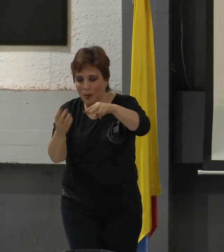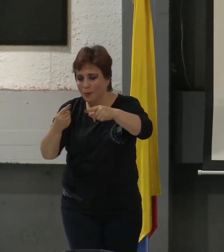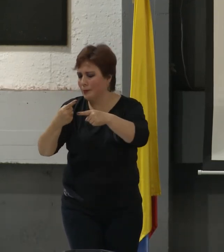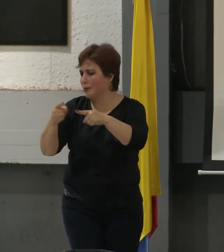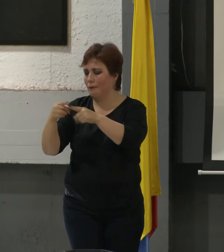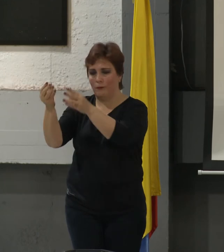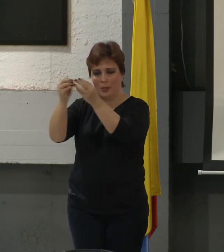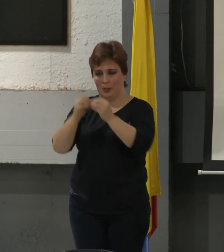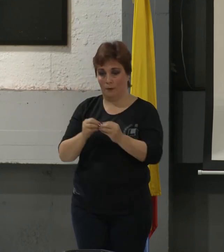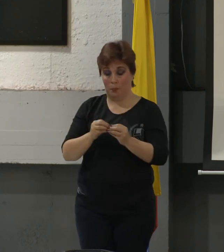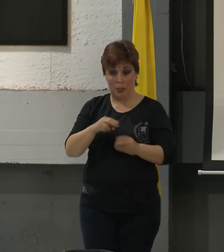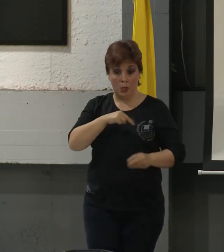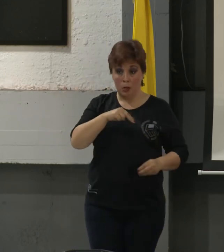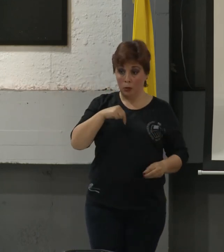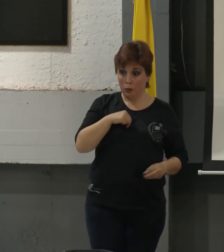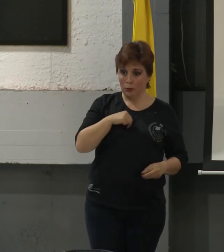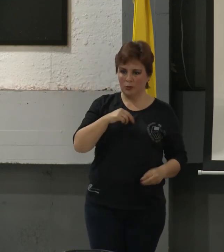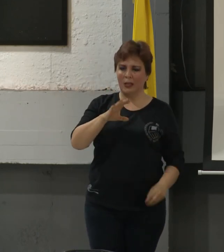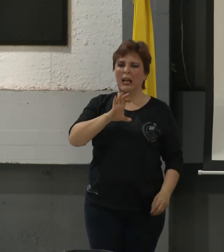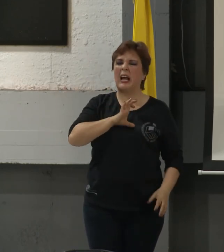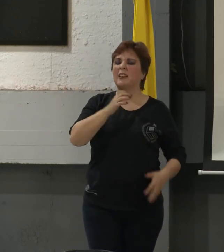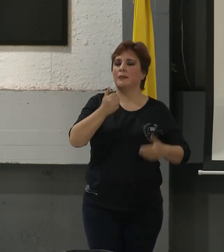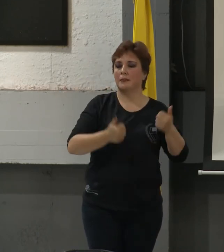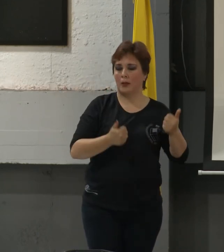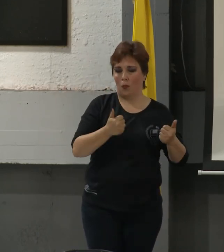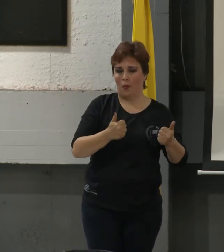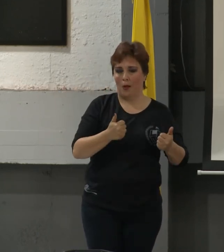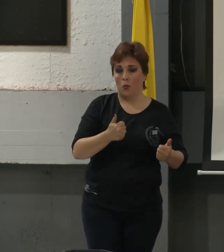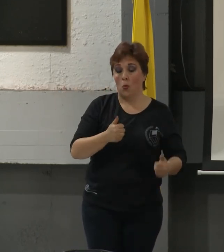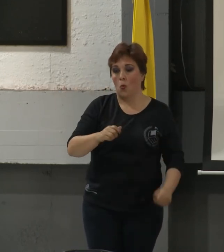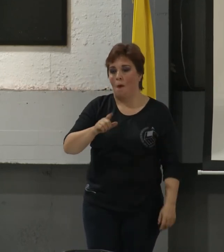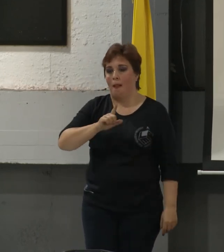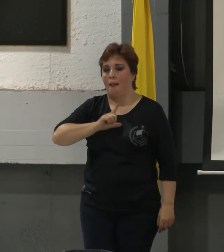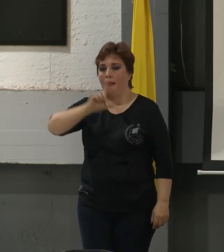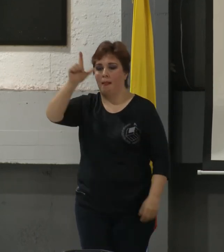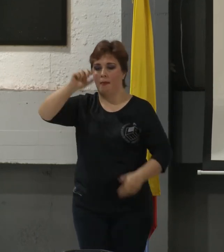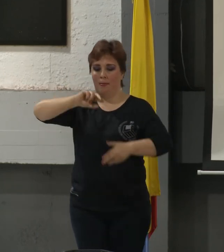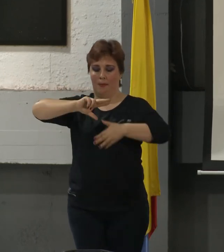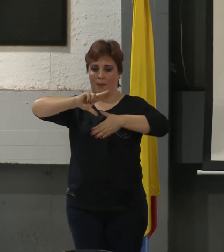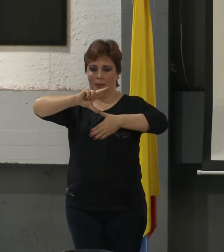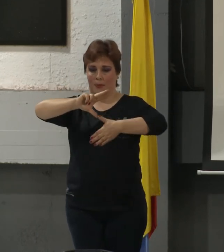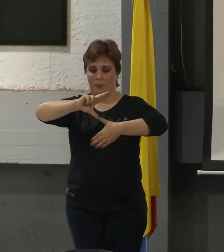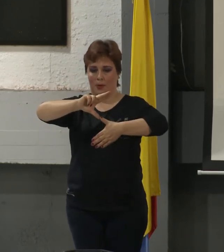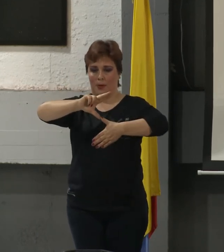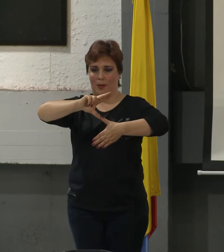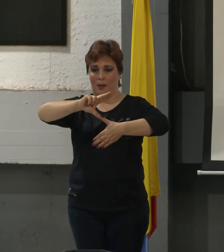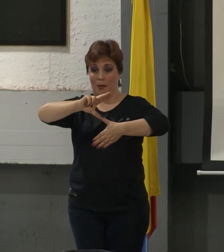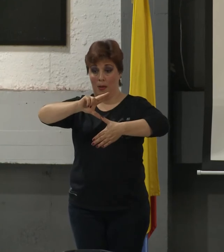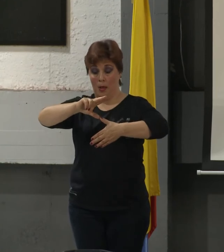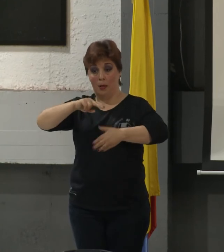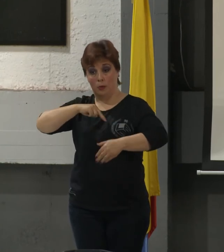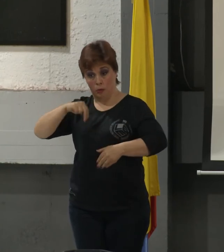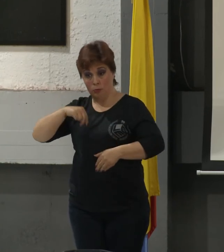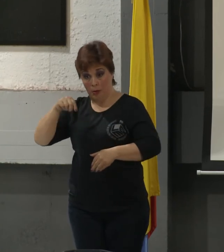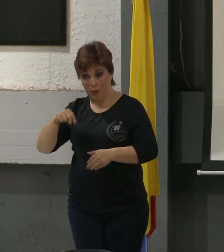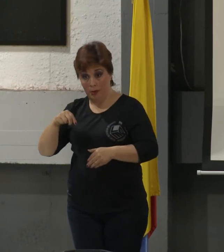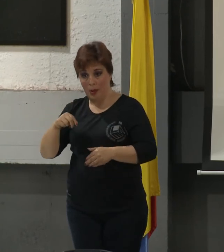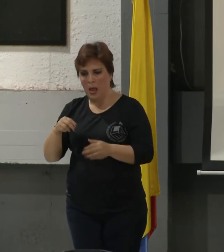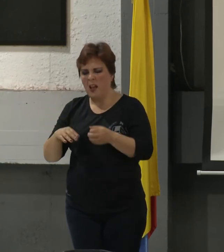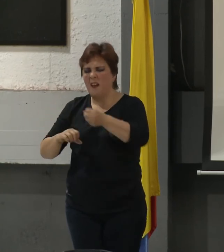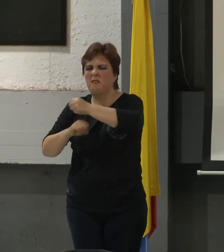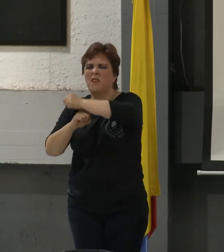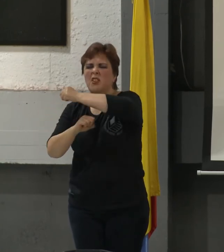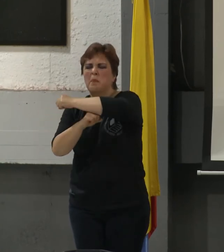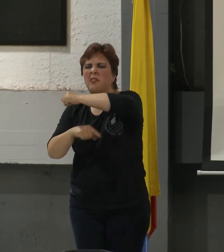ser un programa líder de pregrado en latinoamérica que toma como base el pensamiento crítico para la formación y